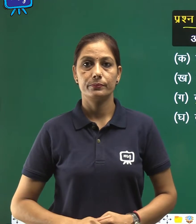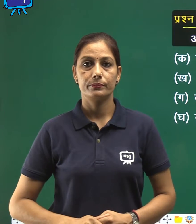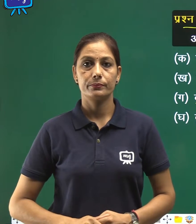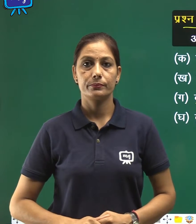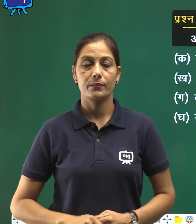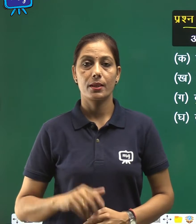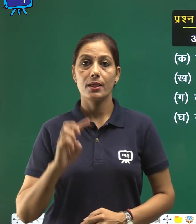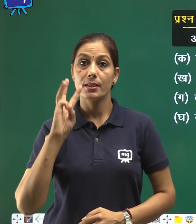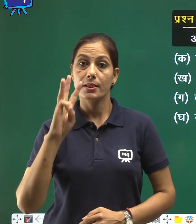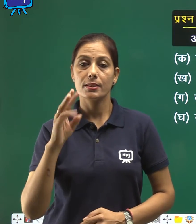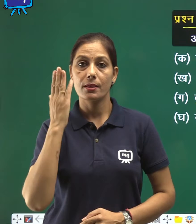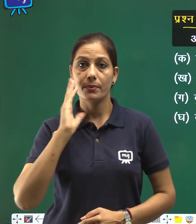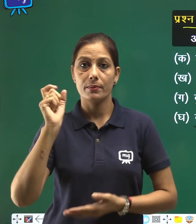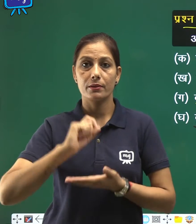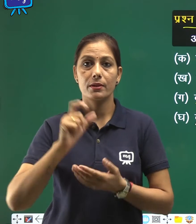तीसरा कबीर के,